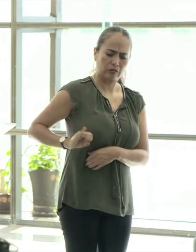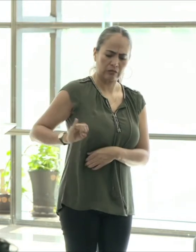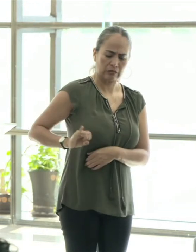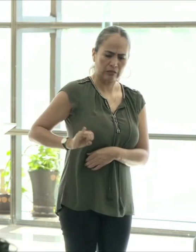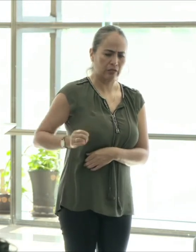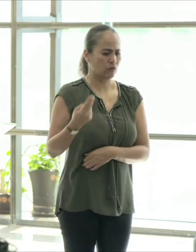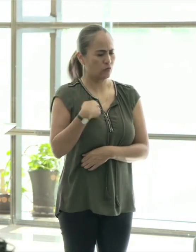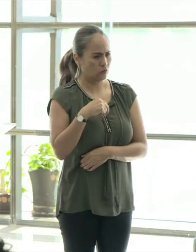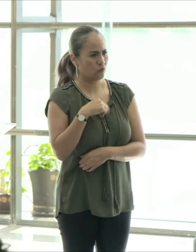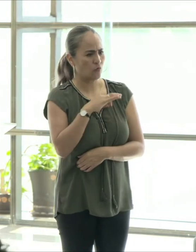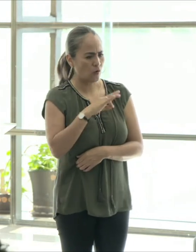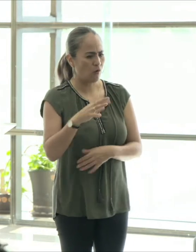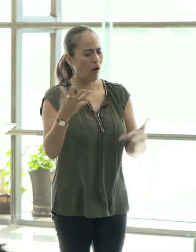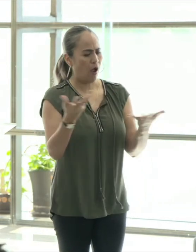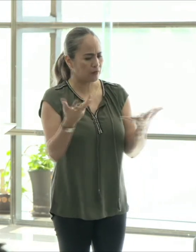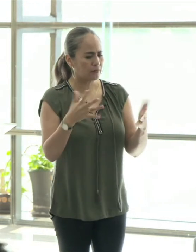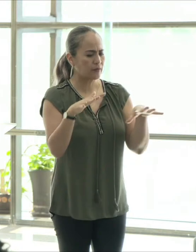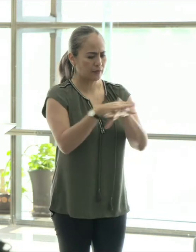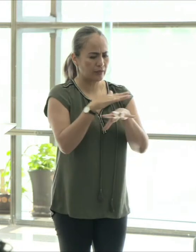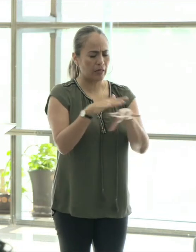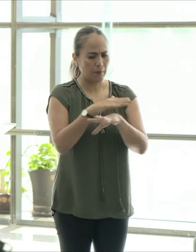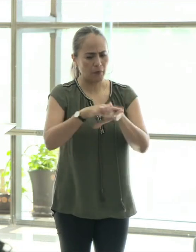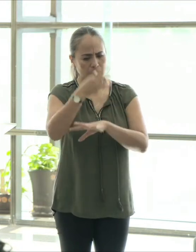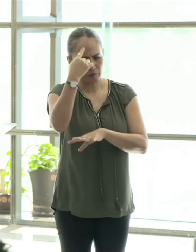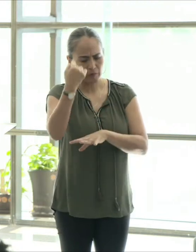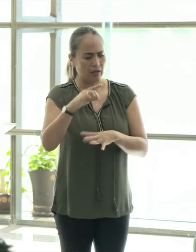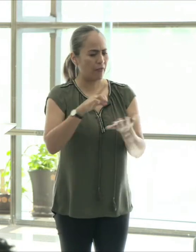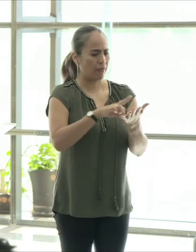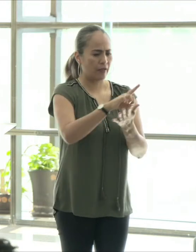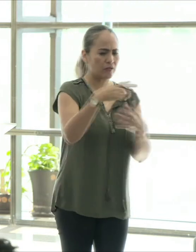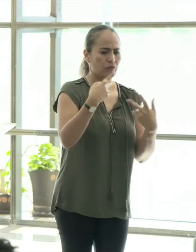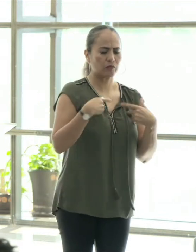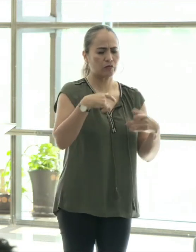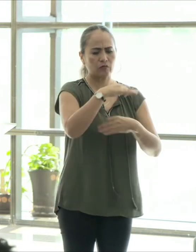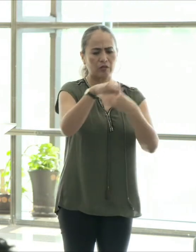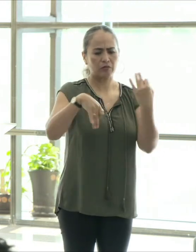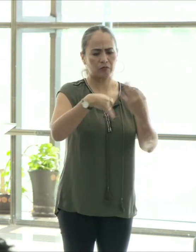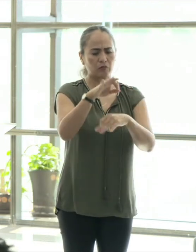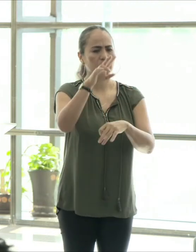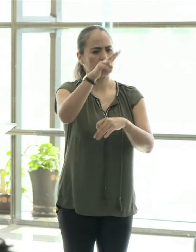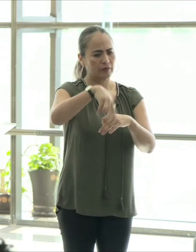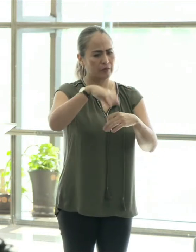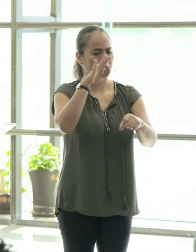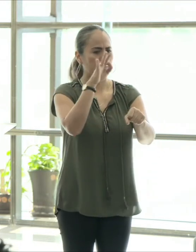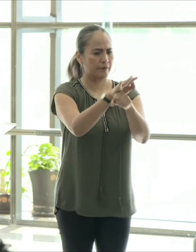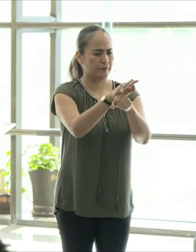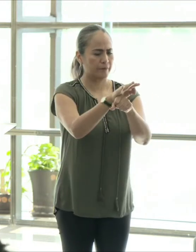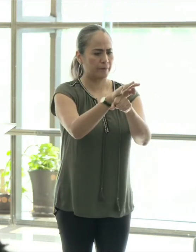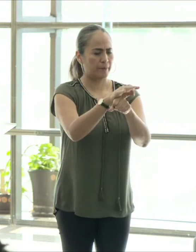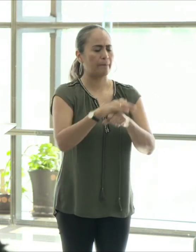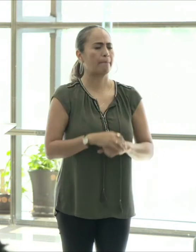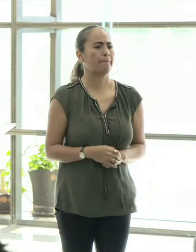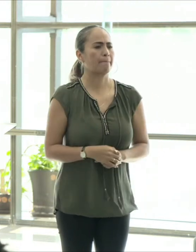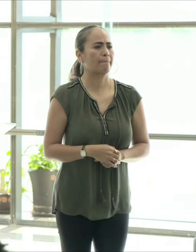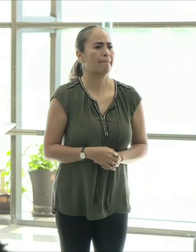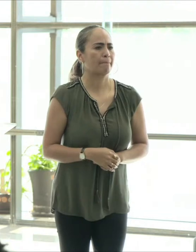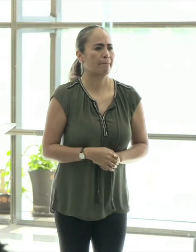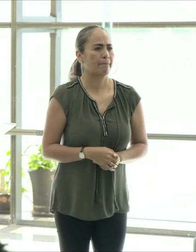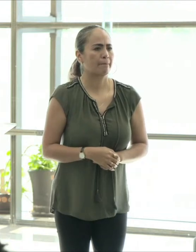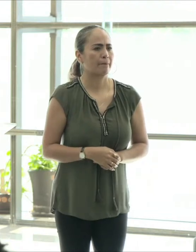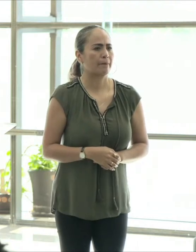construir cambios que garanticen los derechos de todas y todos los mexicanos y además en un marco en el que estamos ahorita